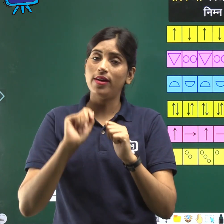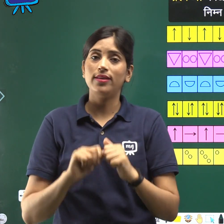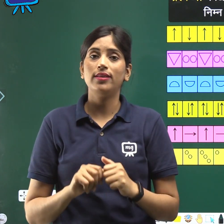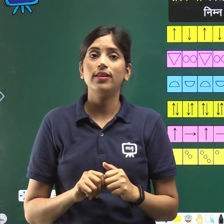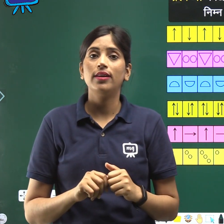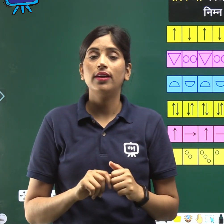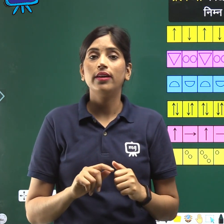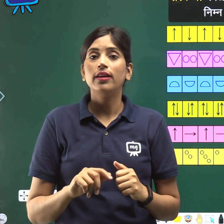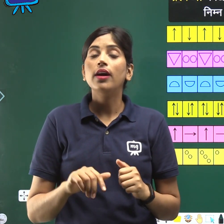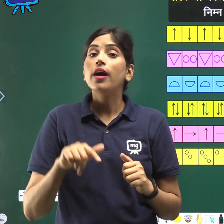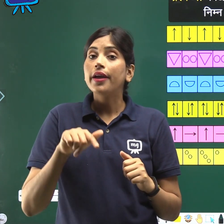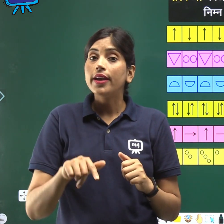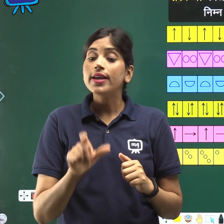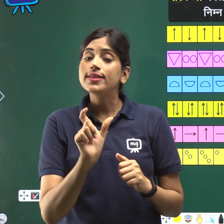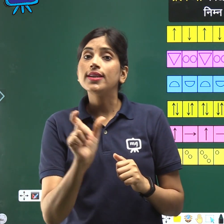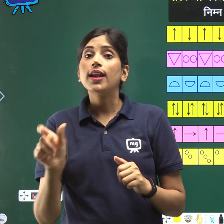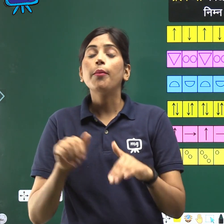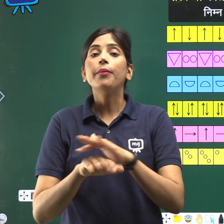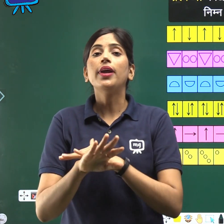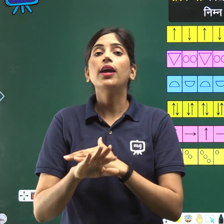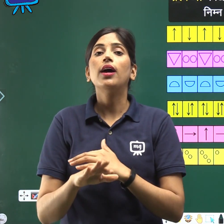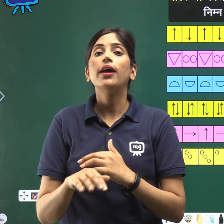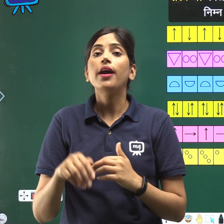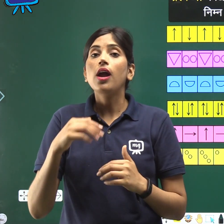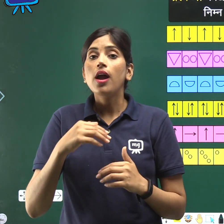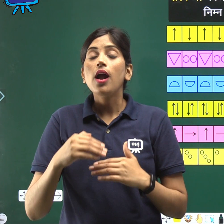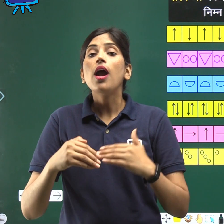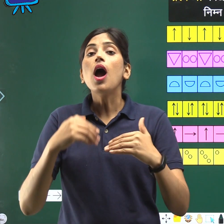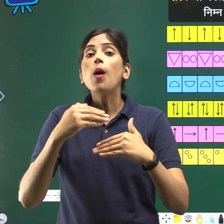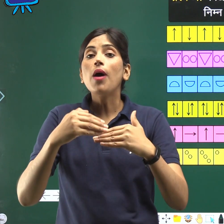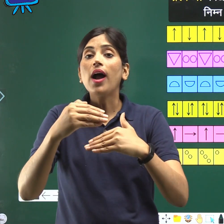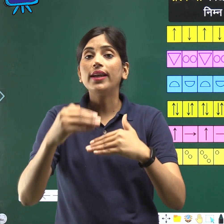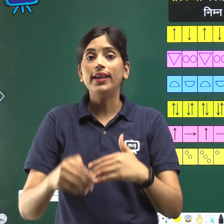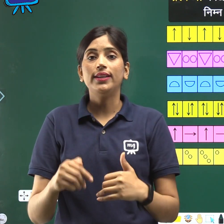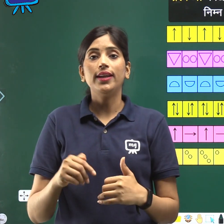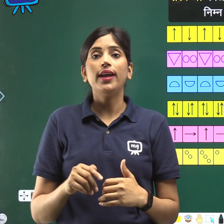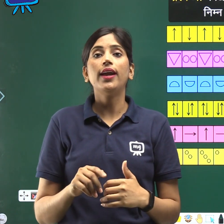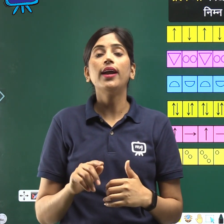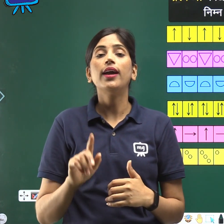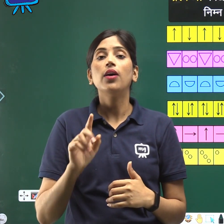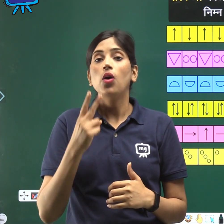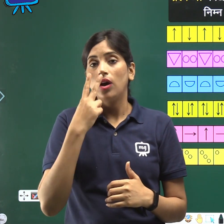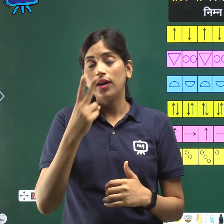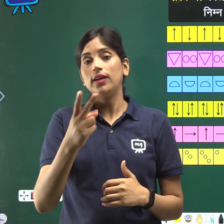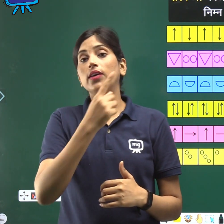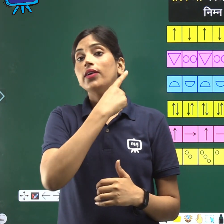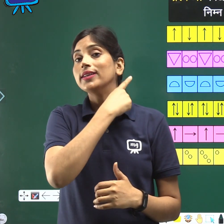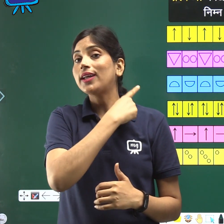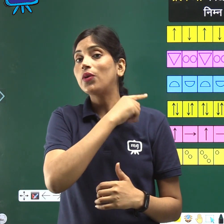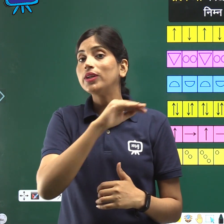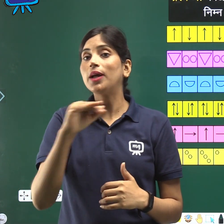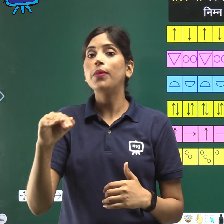ऊपर। तो इसी क्रम में हम आगे लिखते हैं। देखो इधर